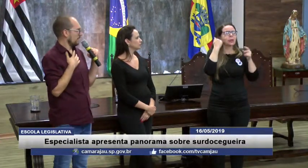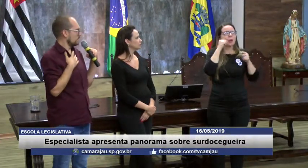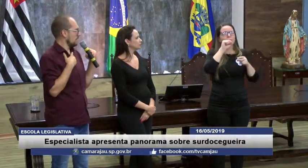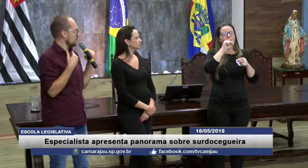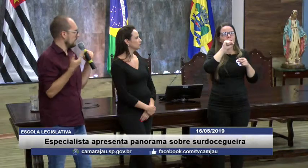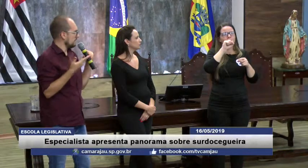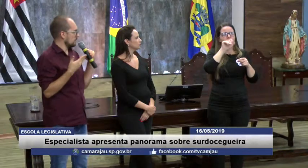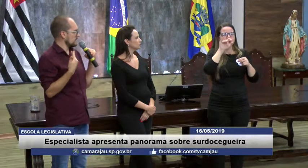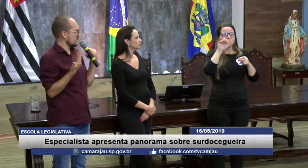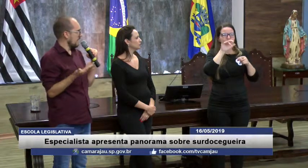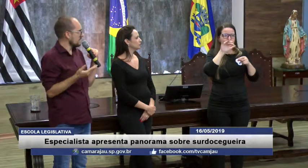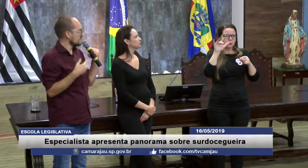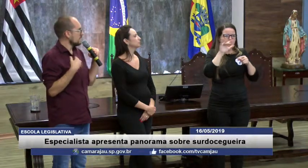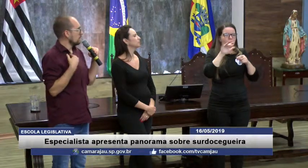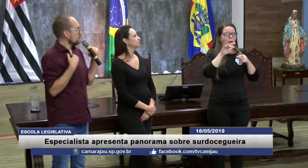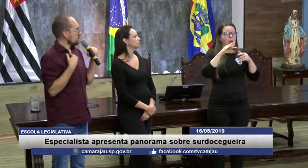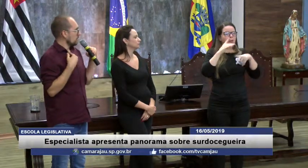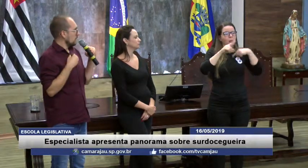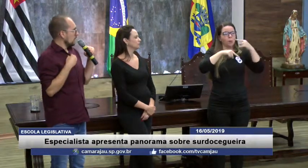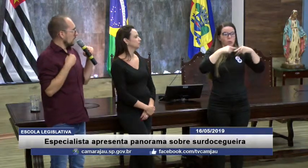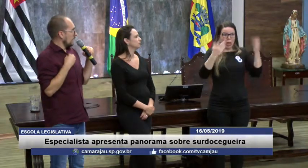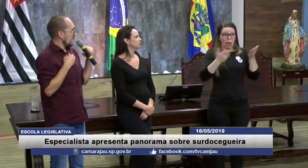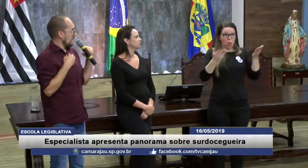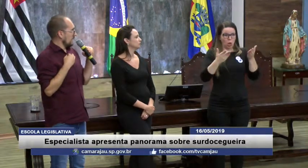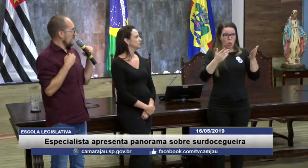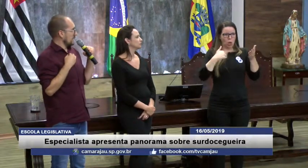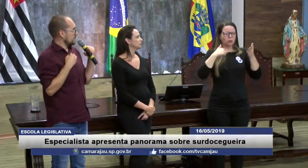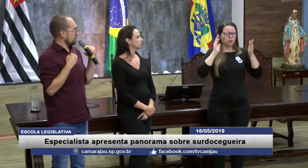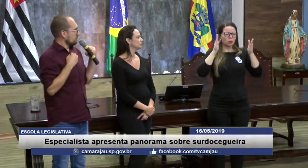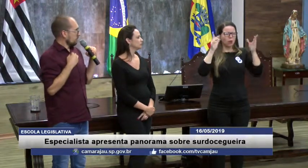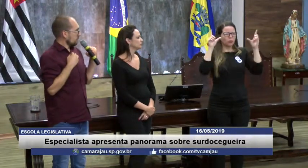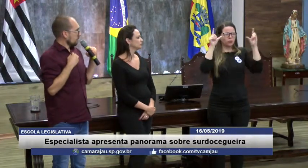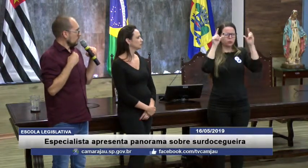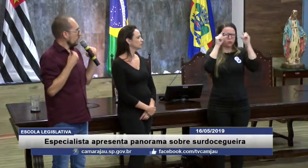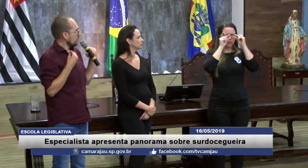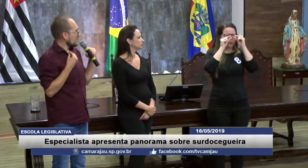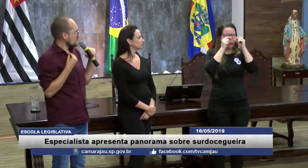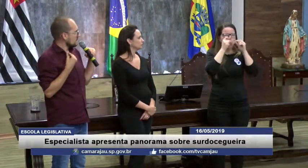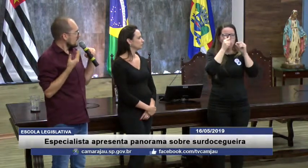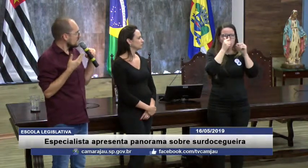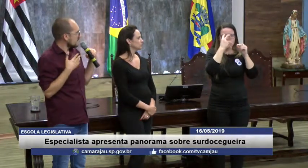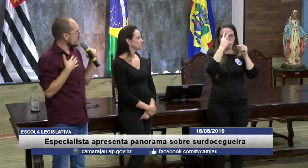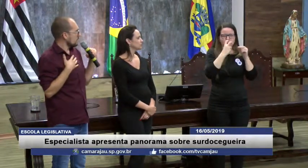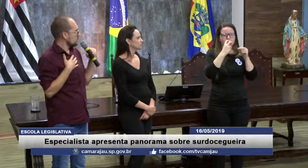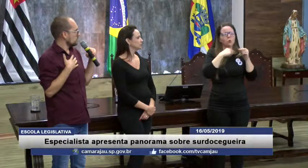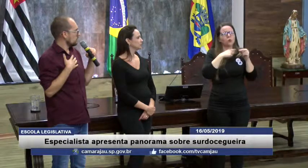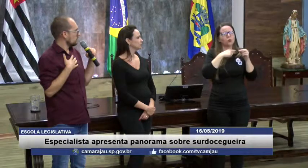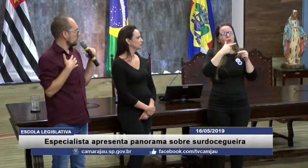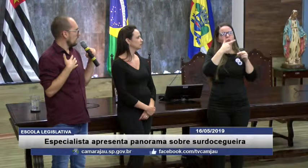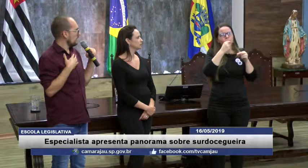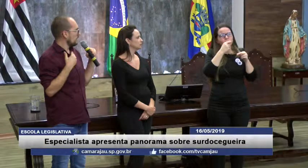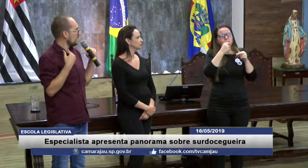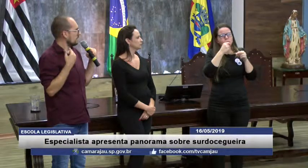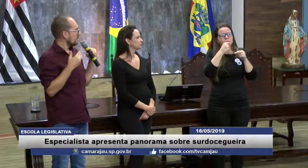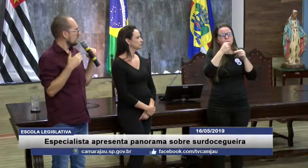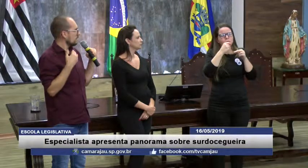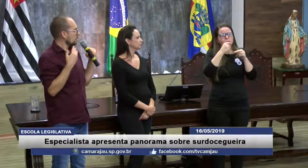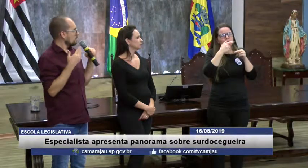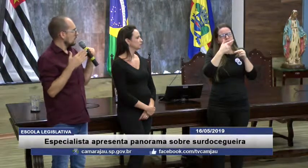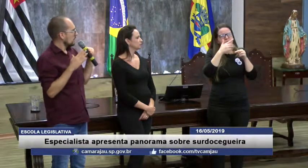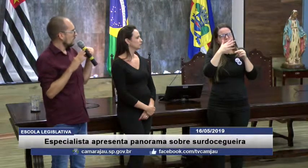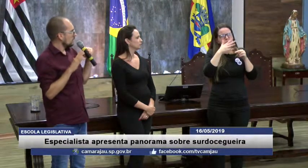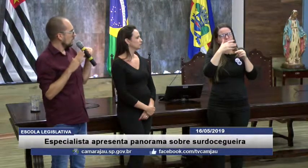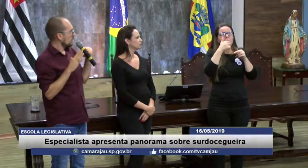minha mãe não sabia a língua de sinais. Era uma comunicação bem restrita mesmo de fala, até